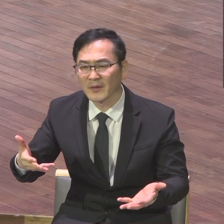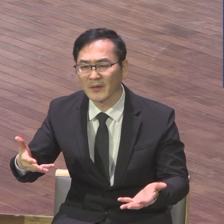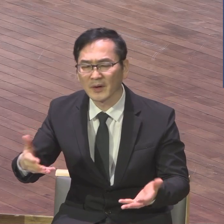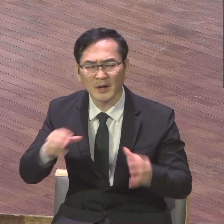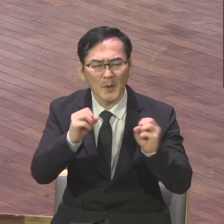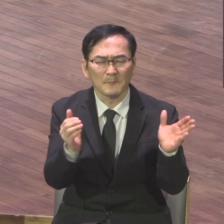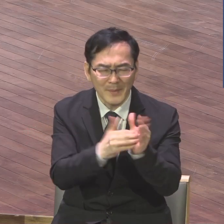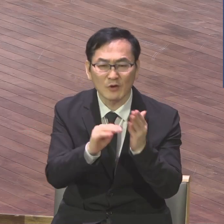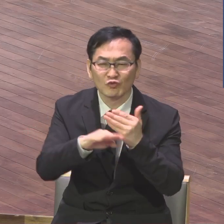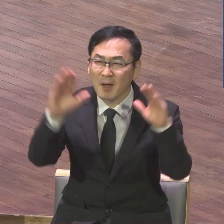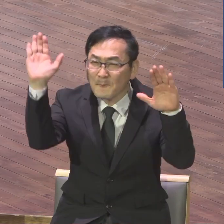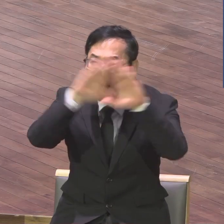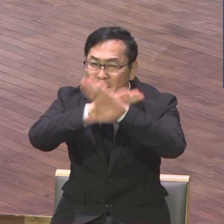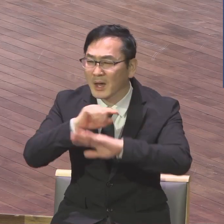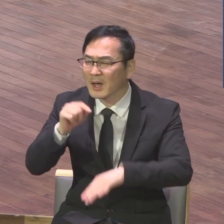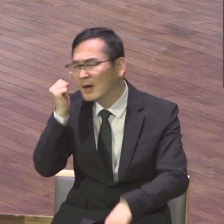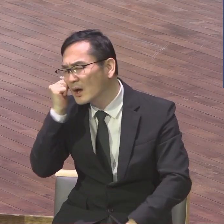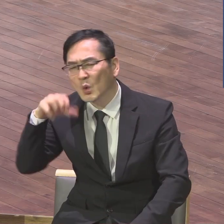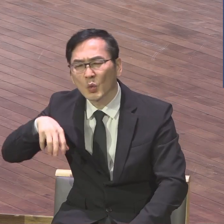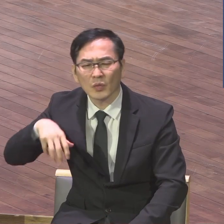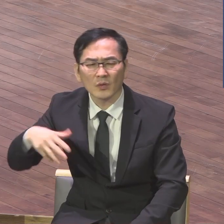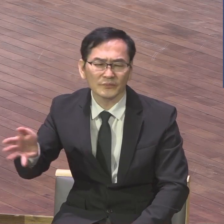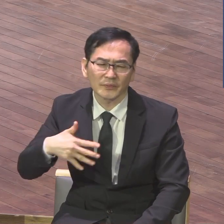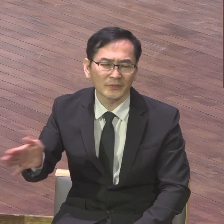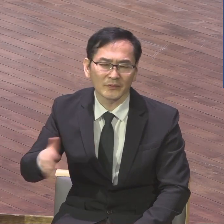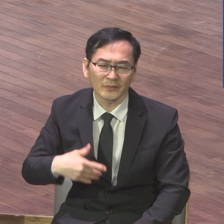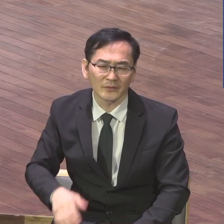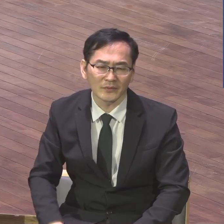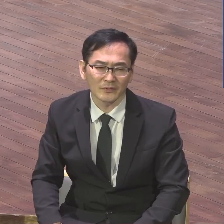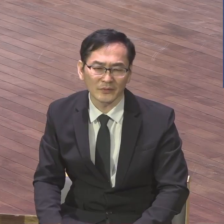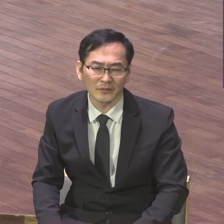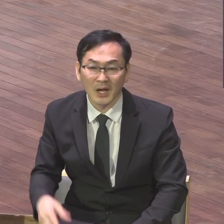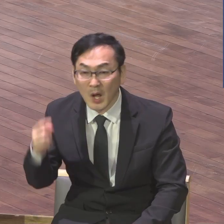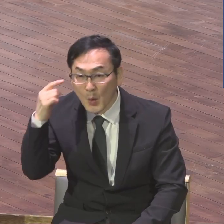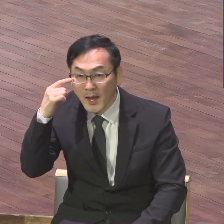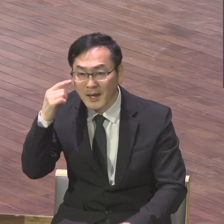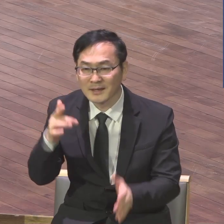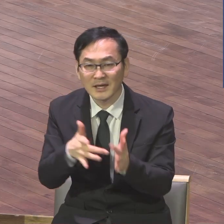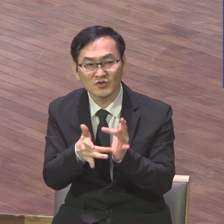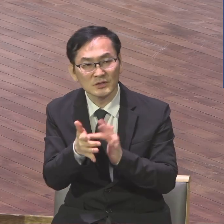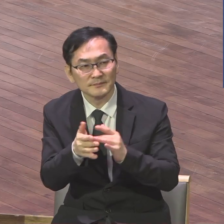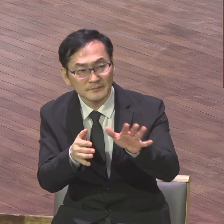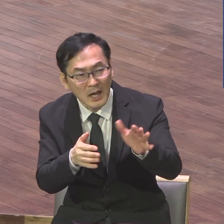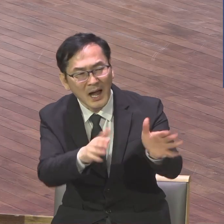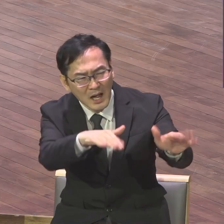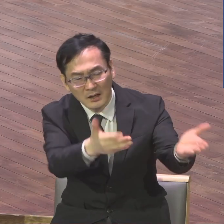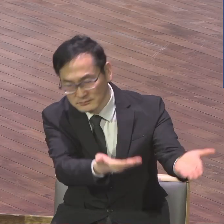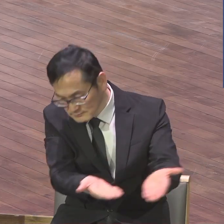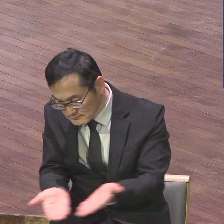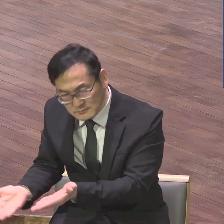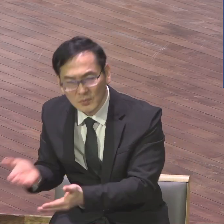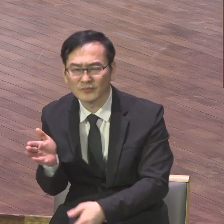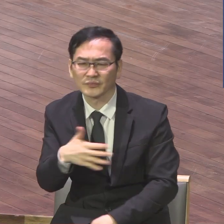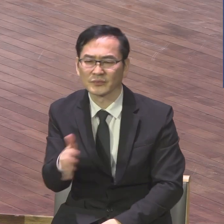했습니다. 왜냐? 예수님을 환영하고 알아준 사람이 아무도 없었어요.